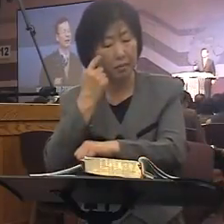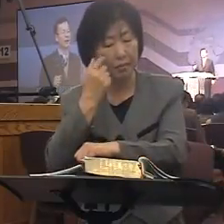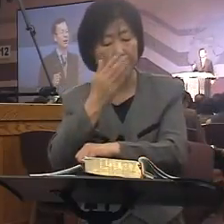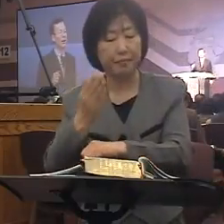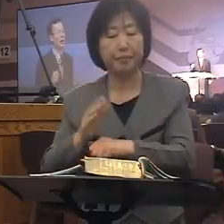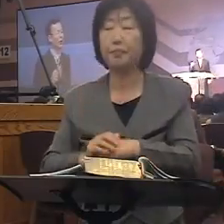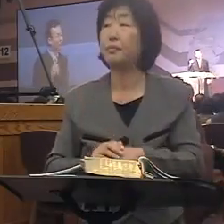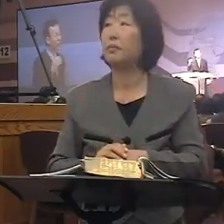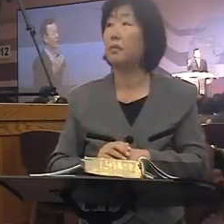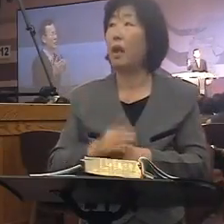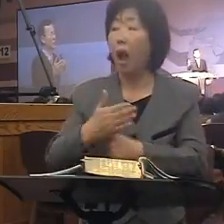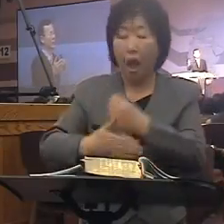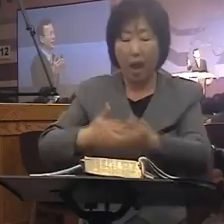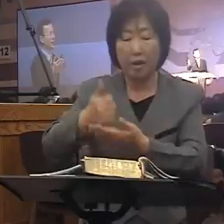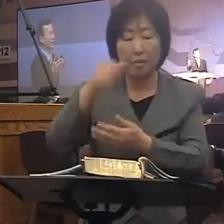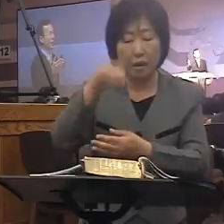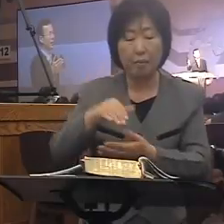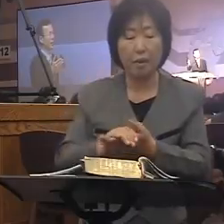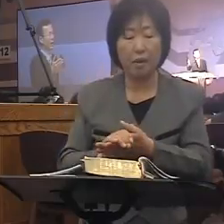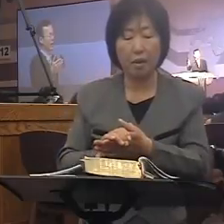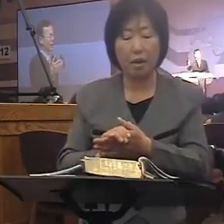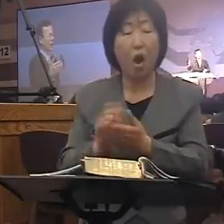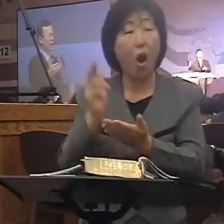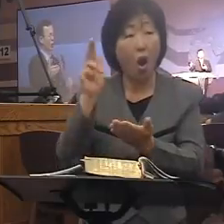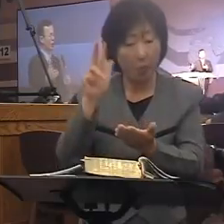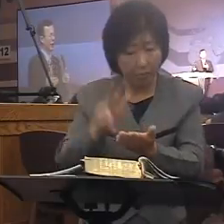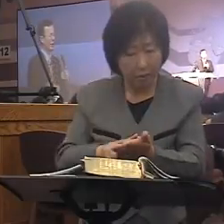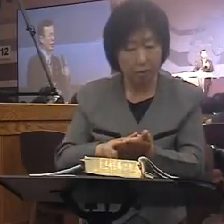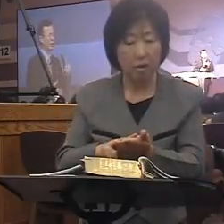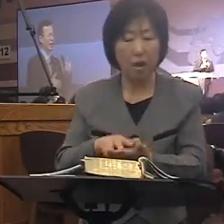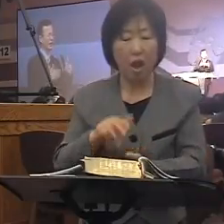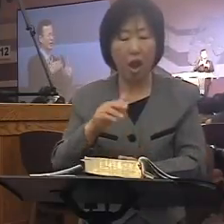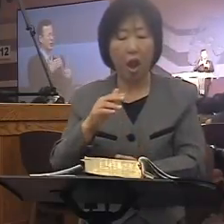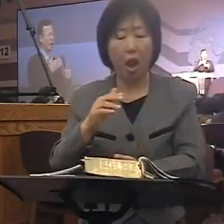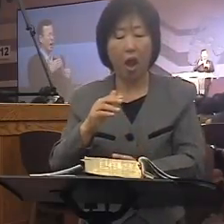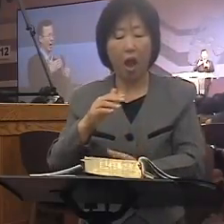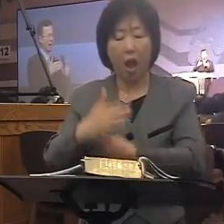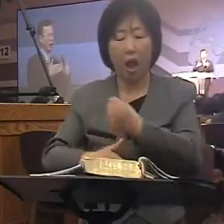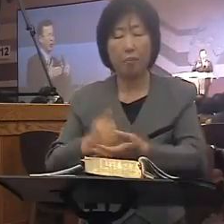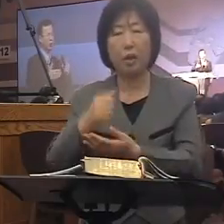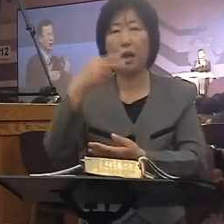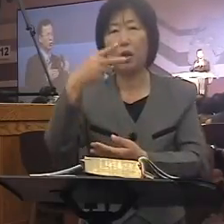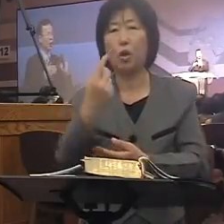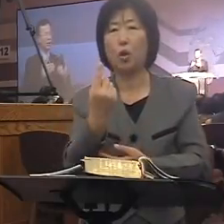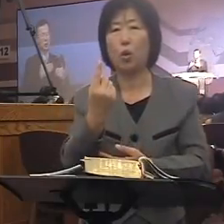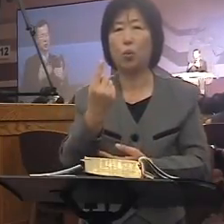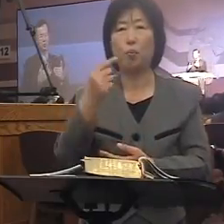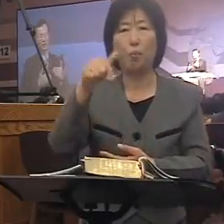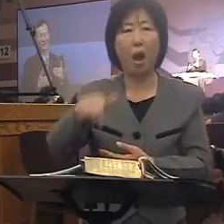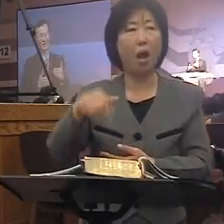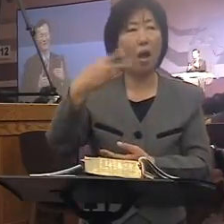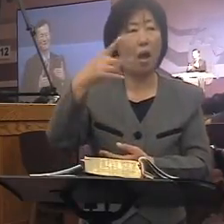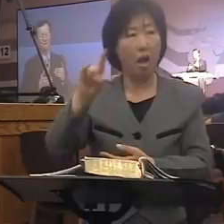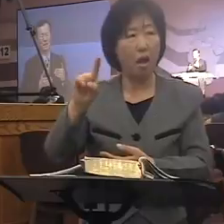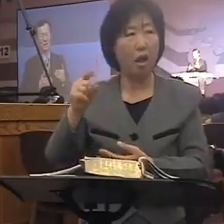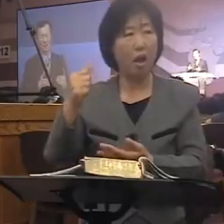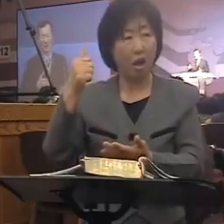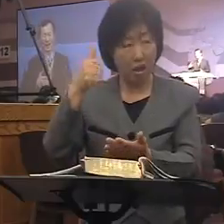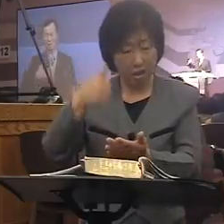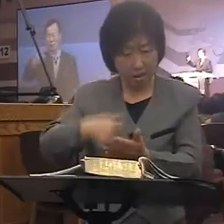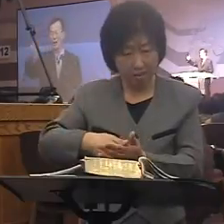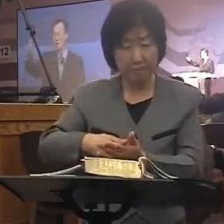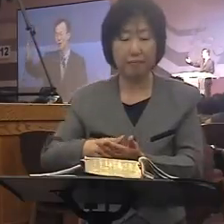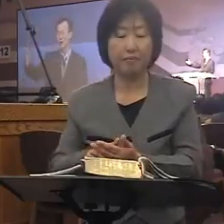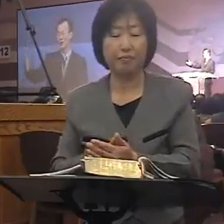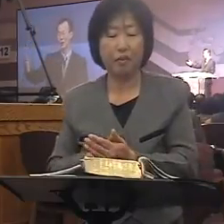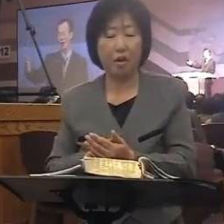하나님 앞에 엎드리는 것입니다. 하나님과 독대하는 그 자리에서 하나님의 얼굴을 구하는 것입니다.